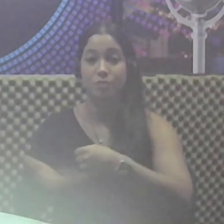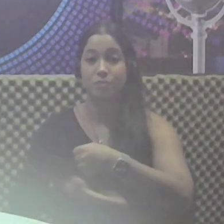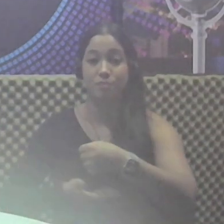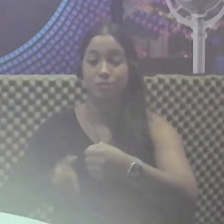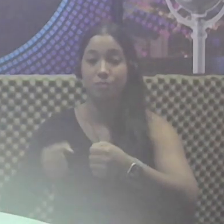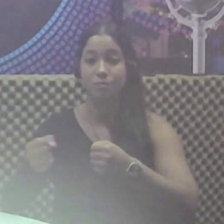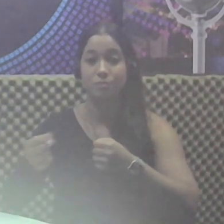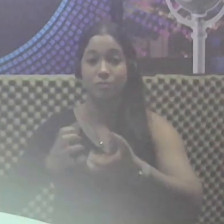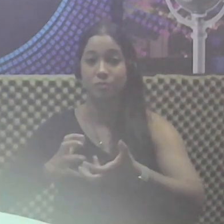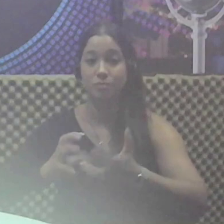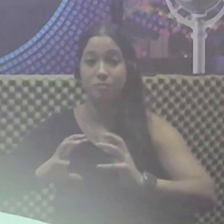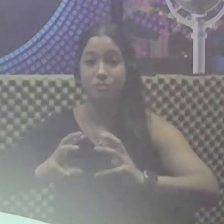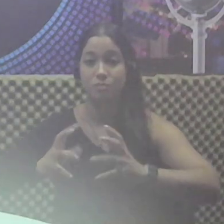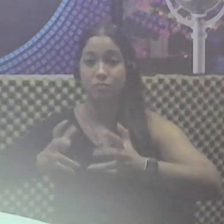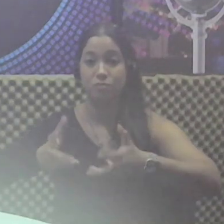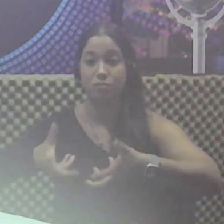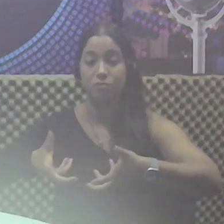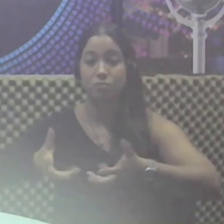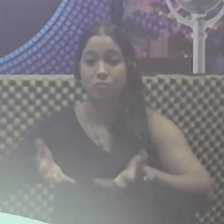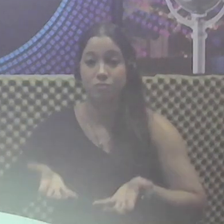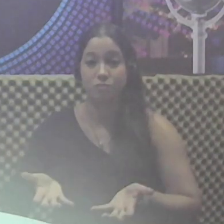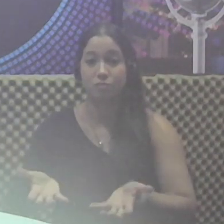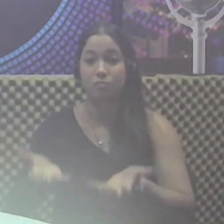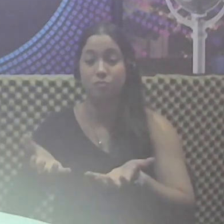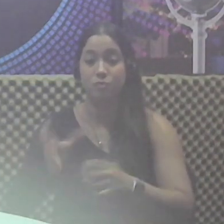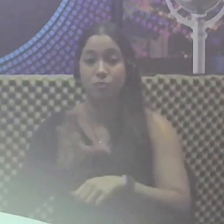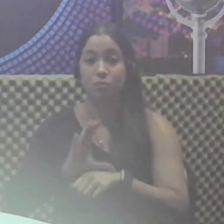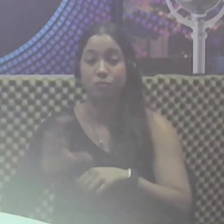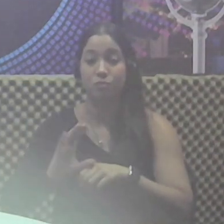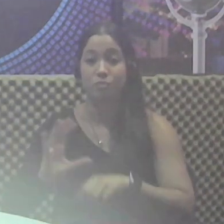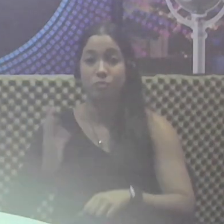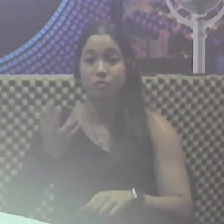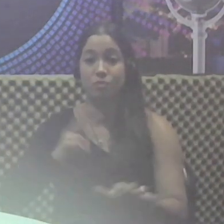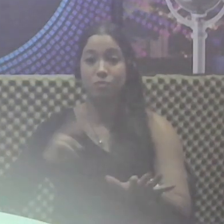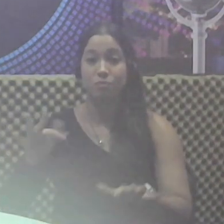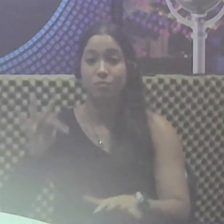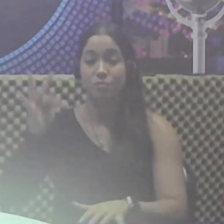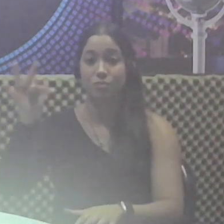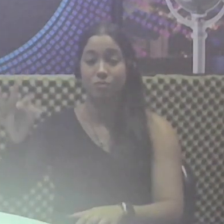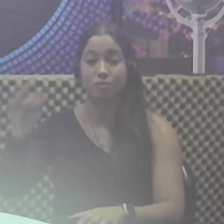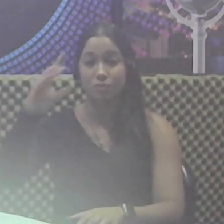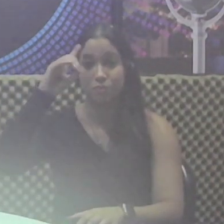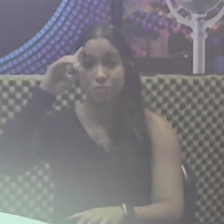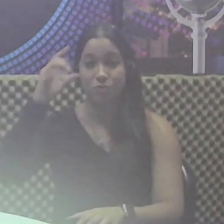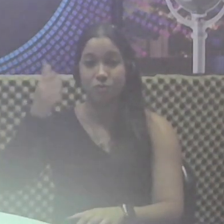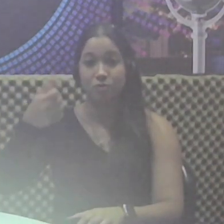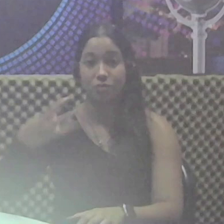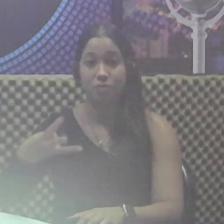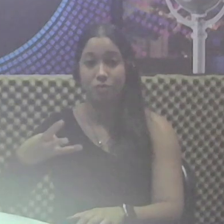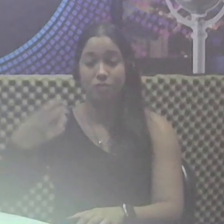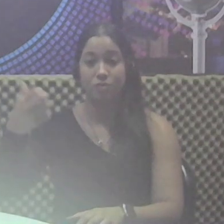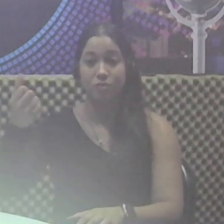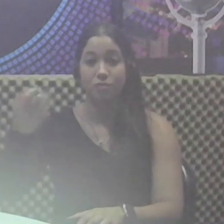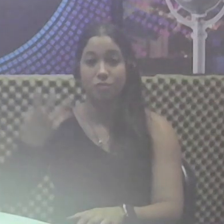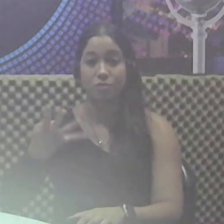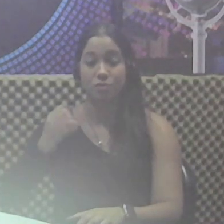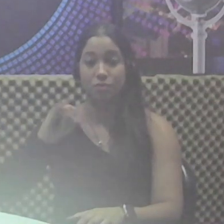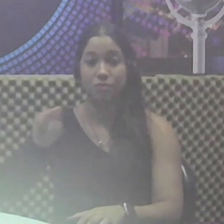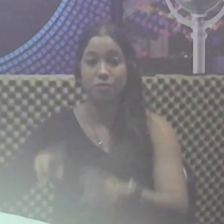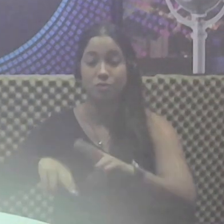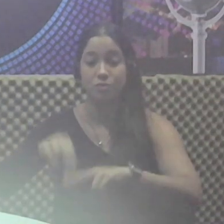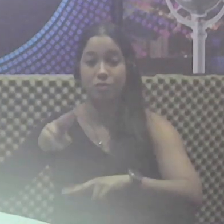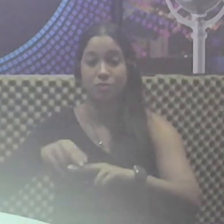de tratorista. A capacitação vai acontecer na próxima semana, nos dias 13 e 14 de junho.